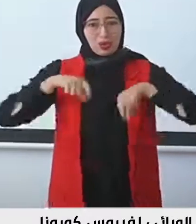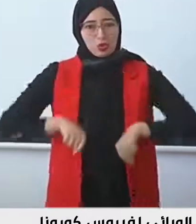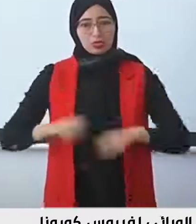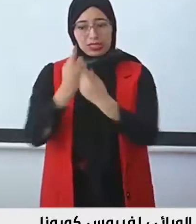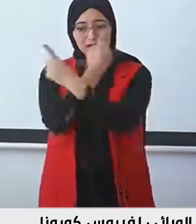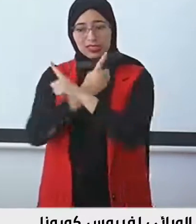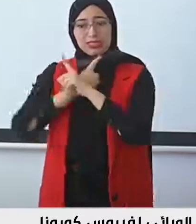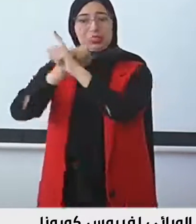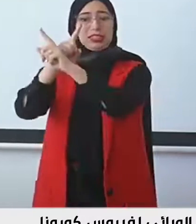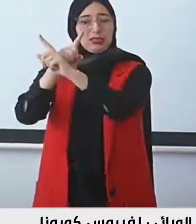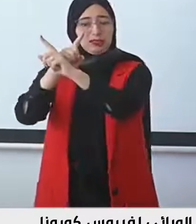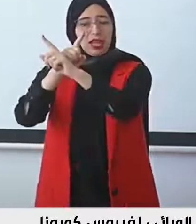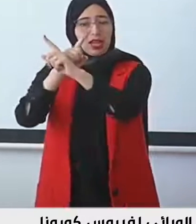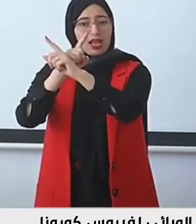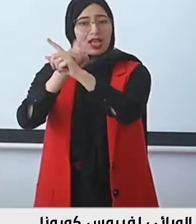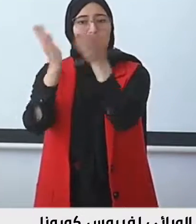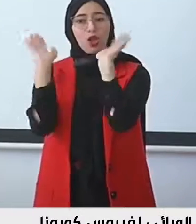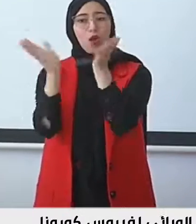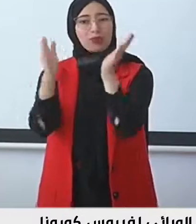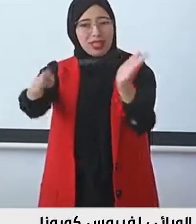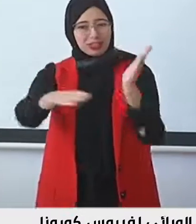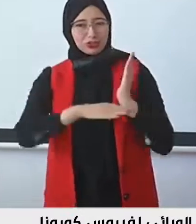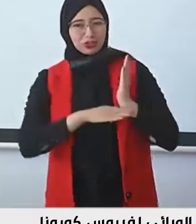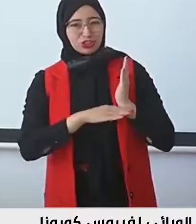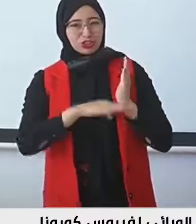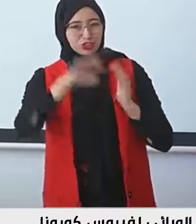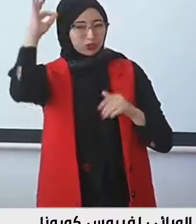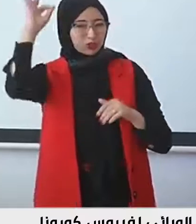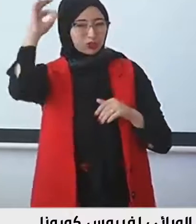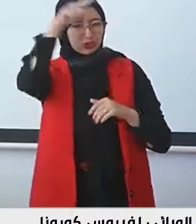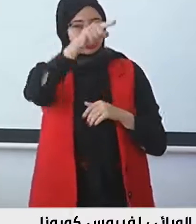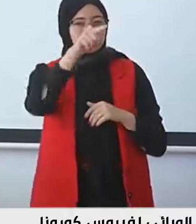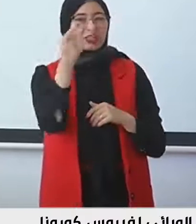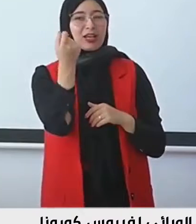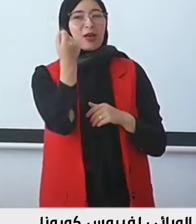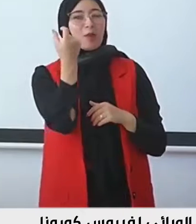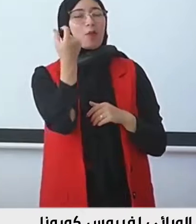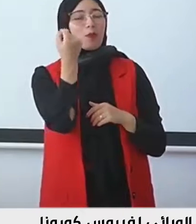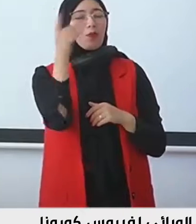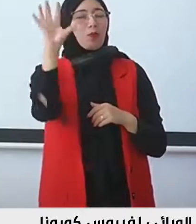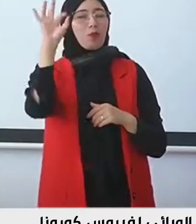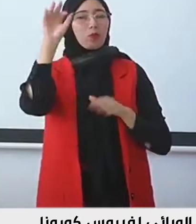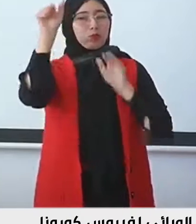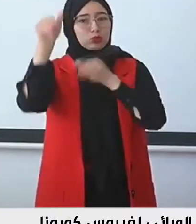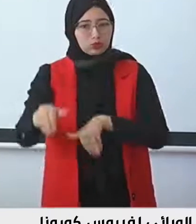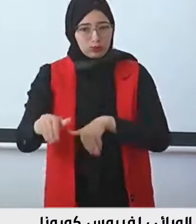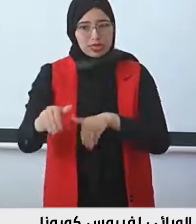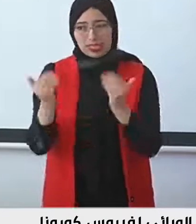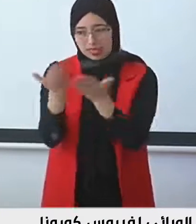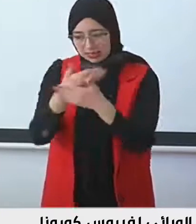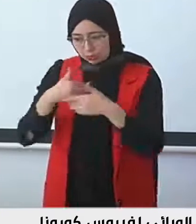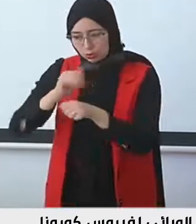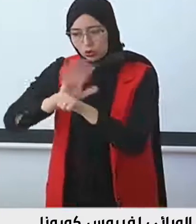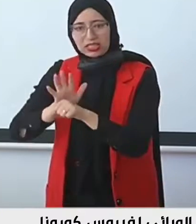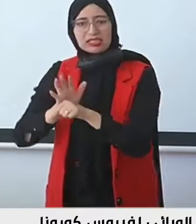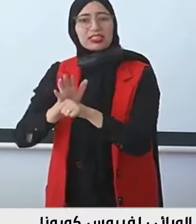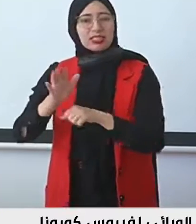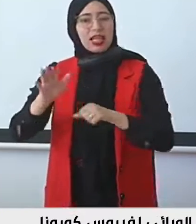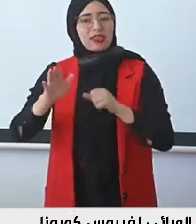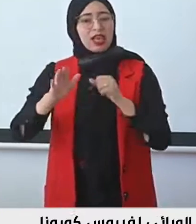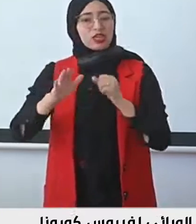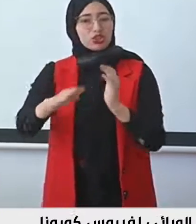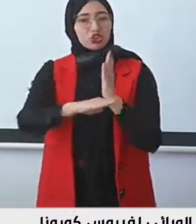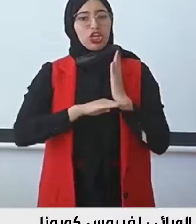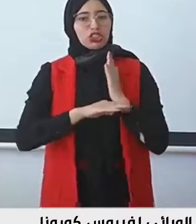الدفاع الوطني المستشفى العسكري بتونس، في كل مرة يكون فما وضع وبائي خاص بجهة معينة يتم